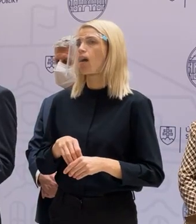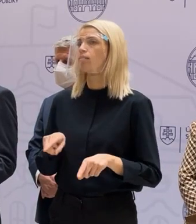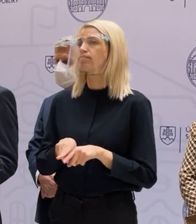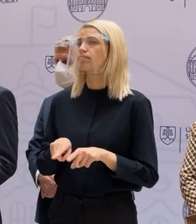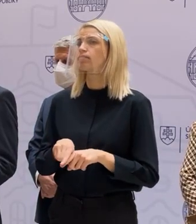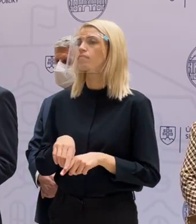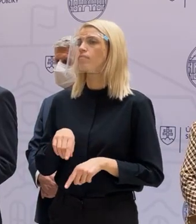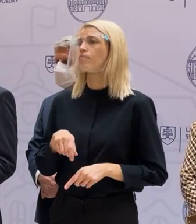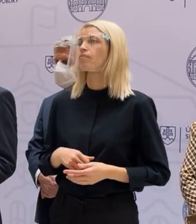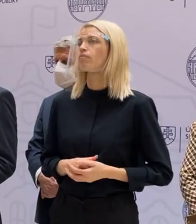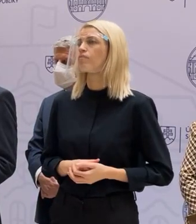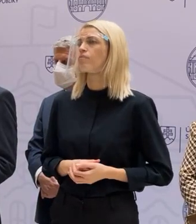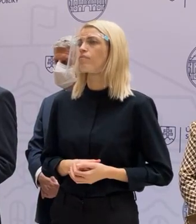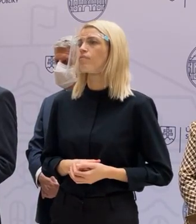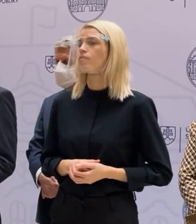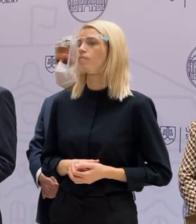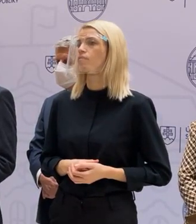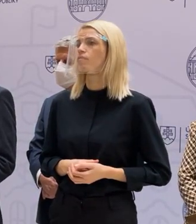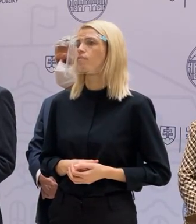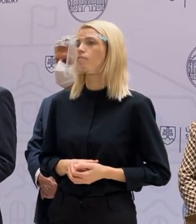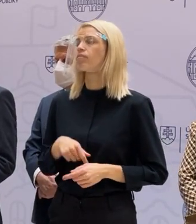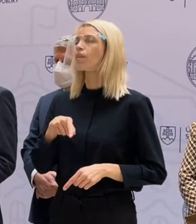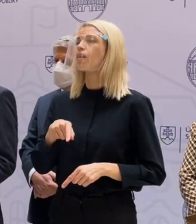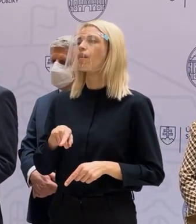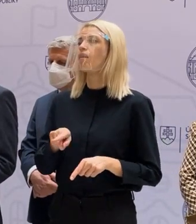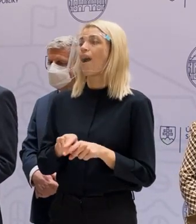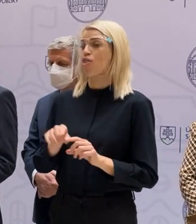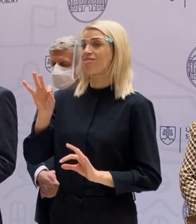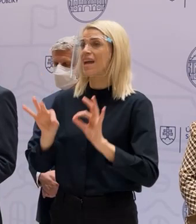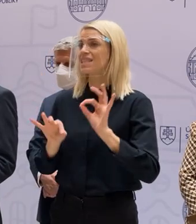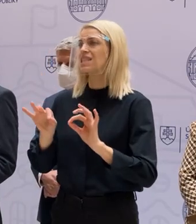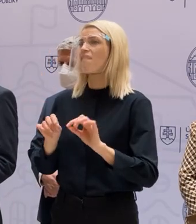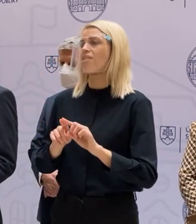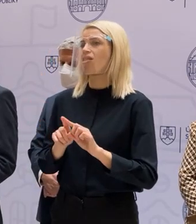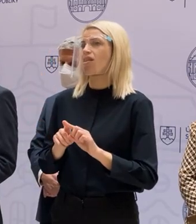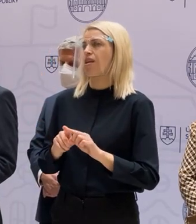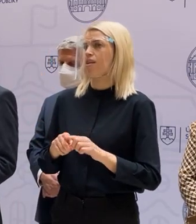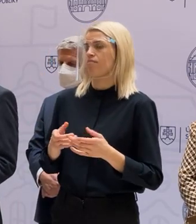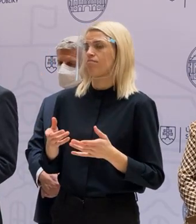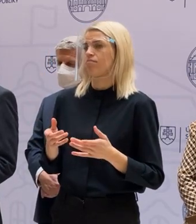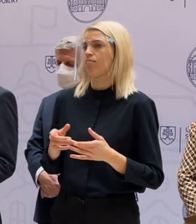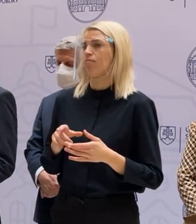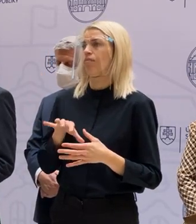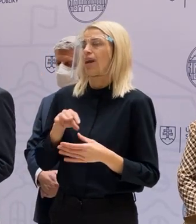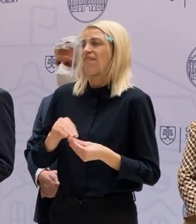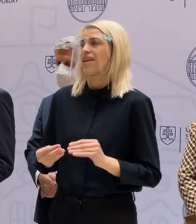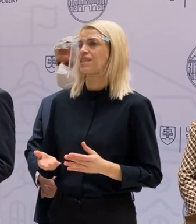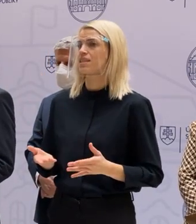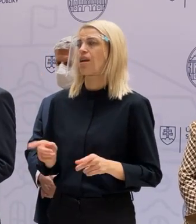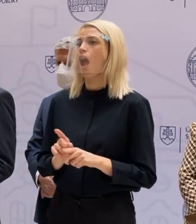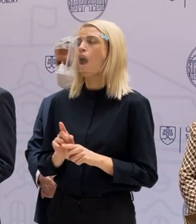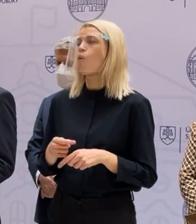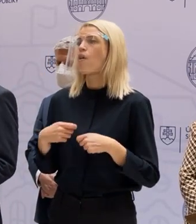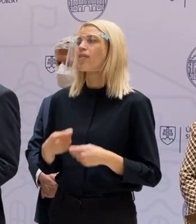ten pragmatizmus toho nastavovania tých protiepidemických opatrení v situácii, kedy sa nedá úplne